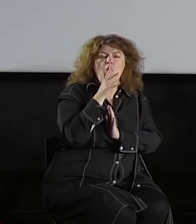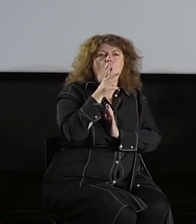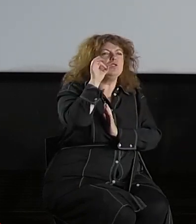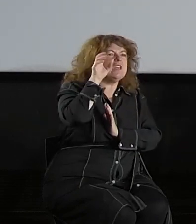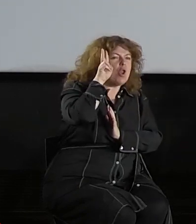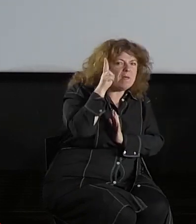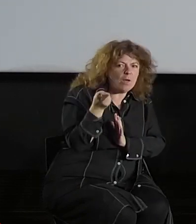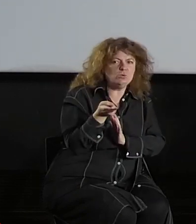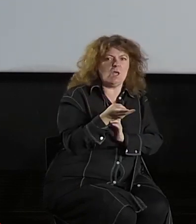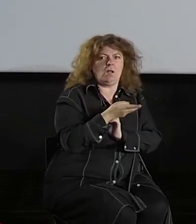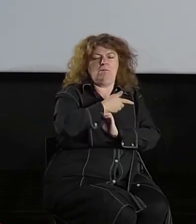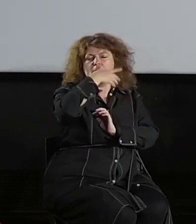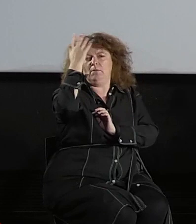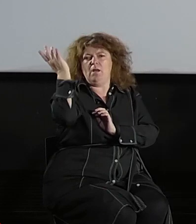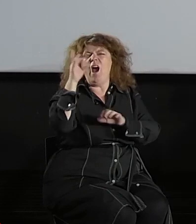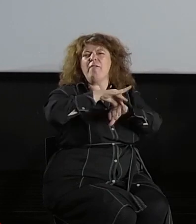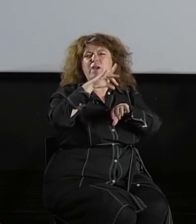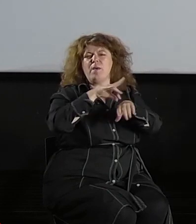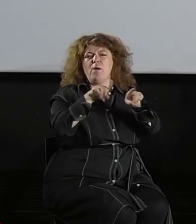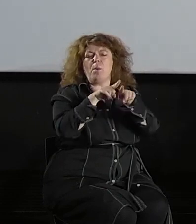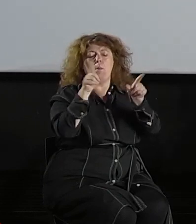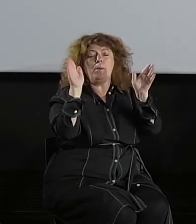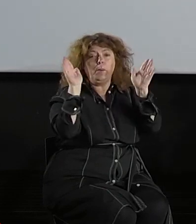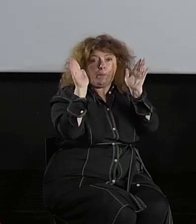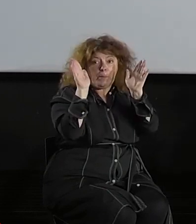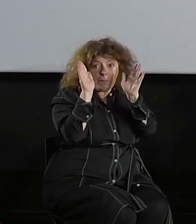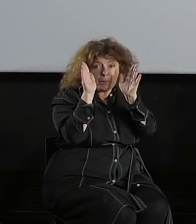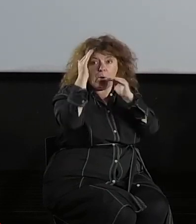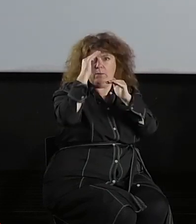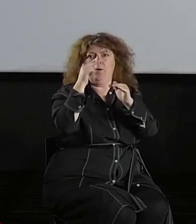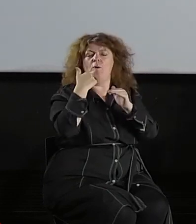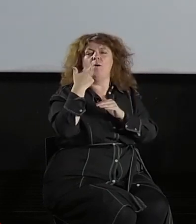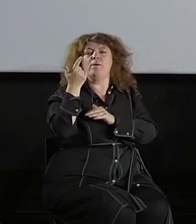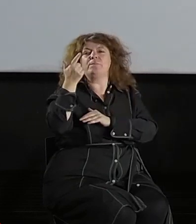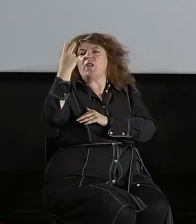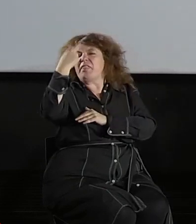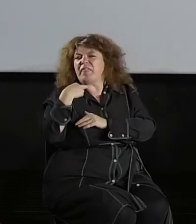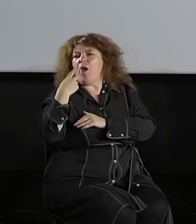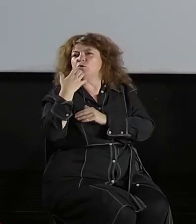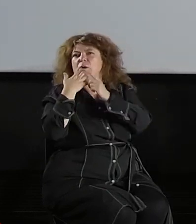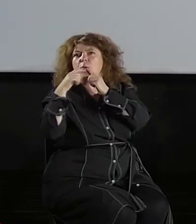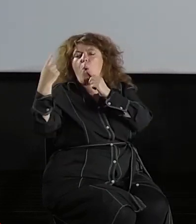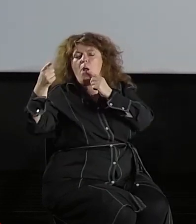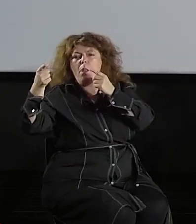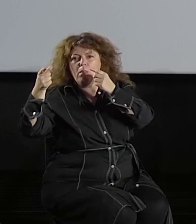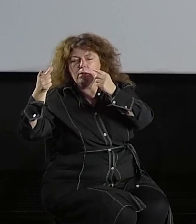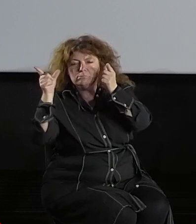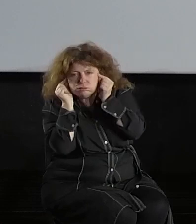user Pues que es una enfermedad que vas perdiendo la visión o ciegos que se quedan sordos o mezcla todao esa combinación